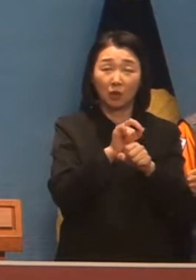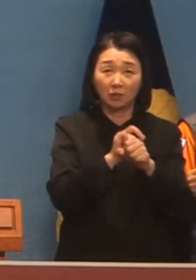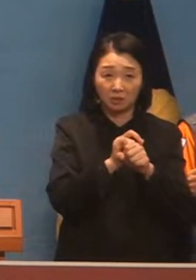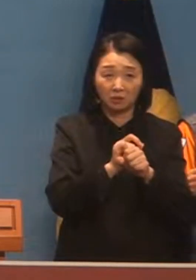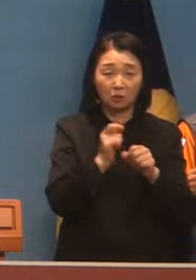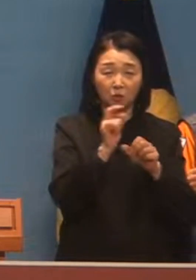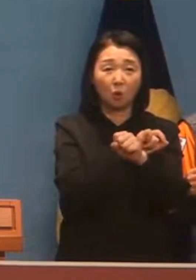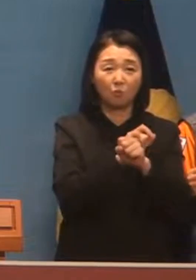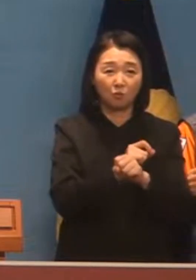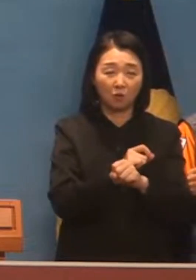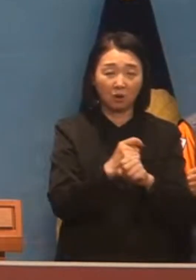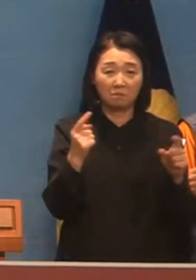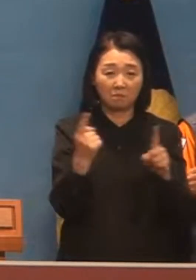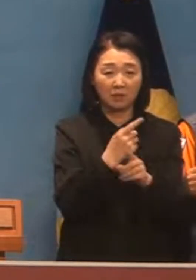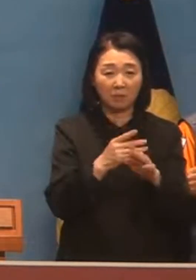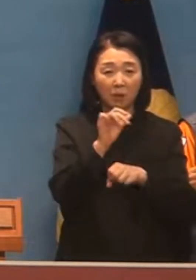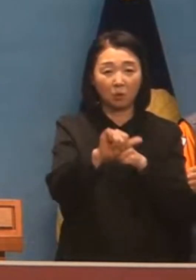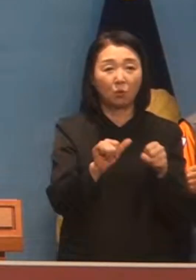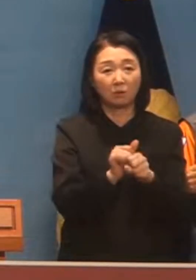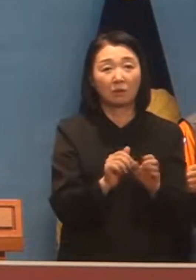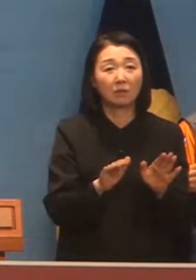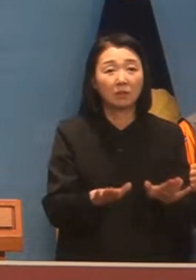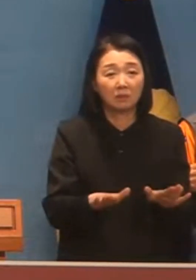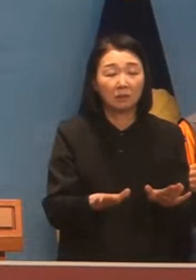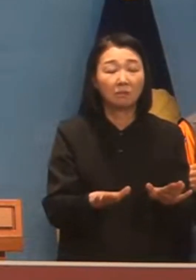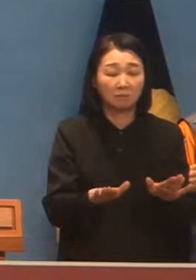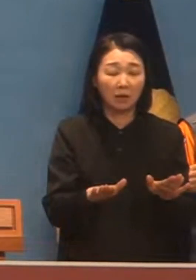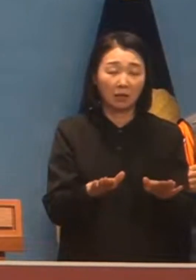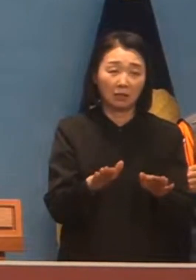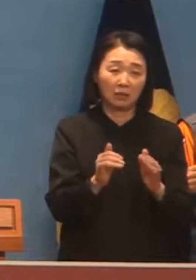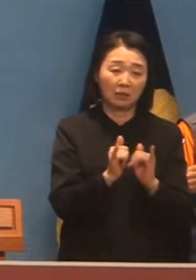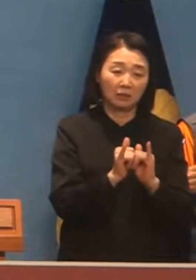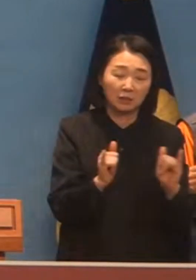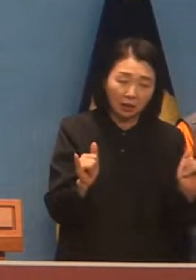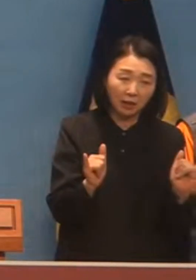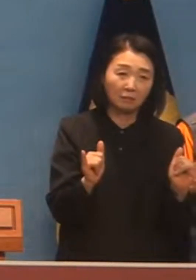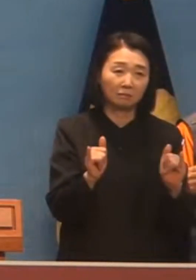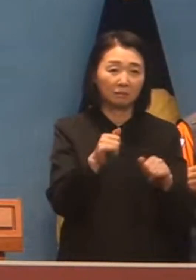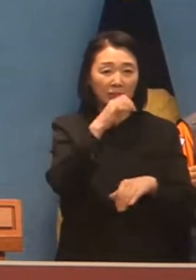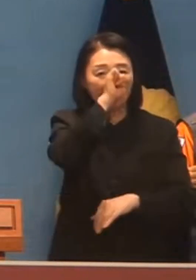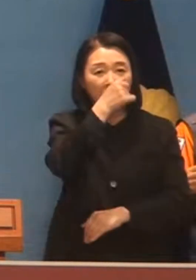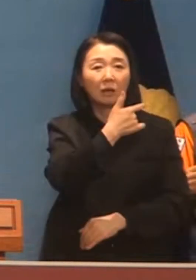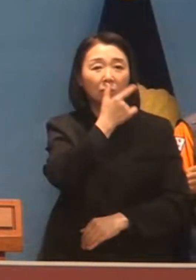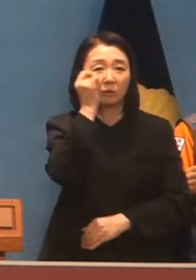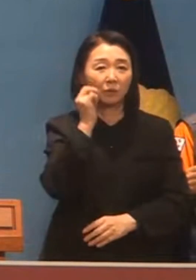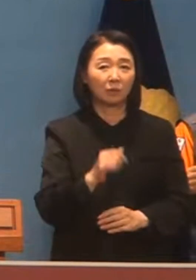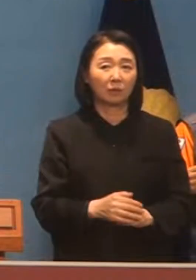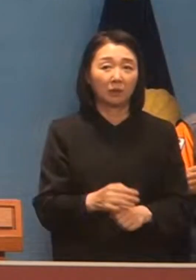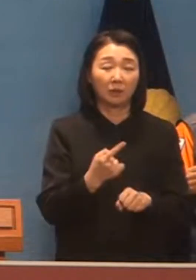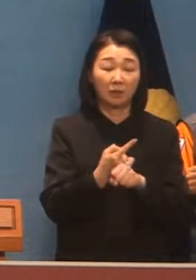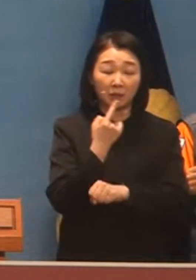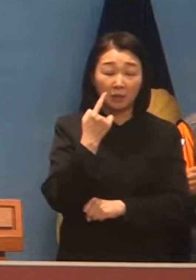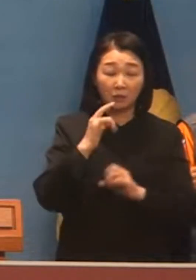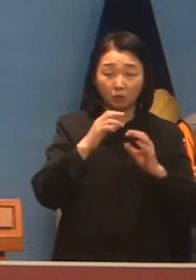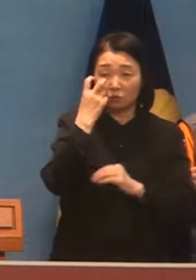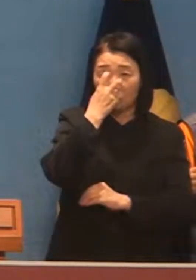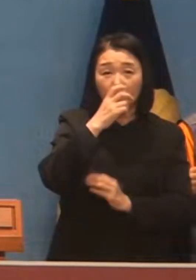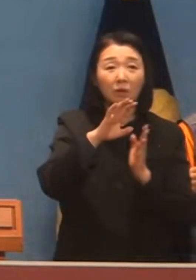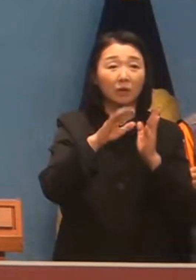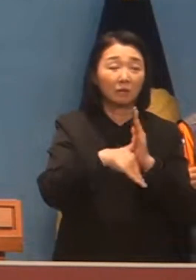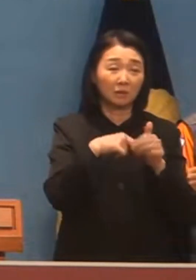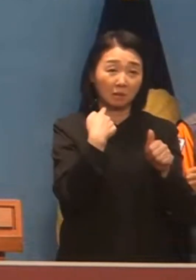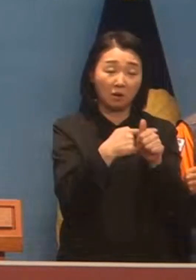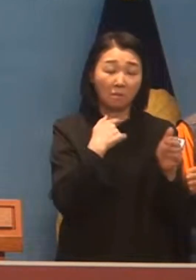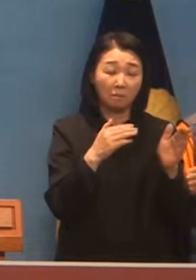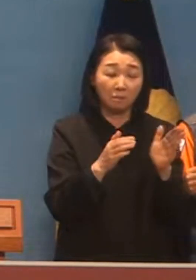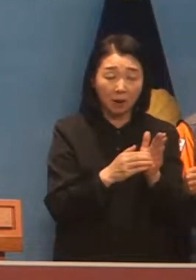지 5년이 지난 지금까지도 인력과 예산은 부족하기만 합니다. 작년 국정감사에서 제가